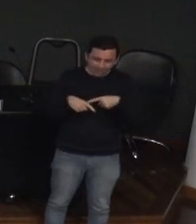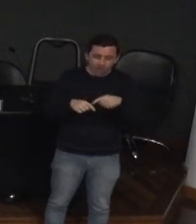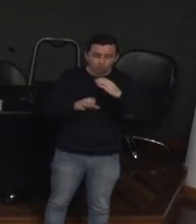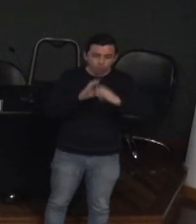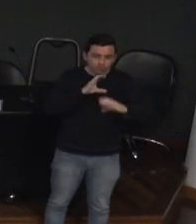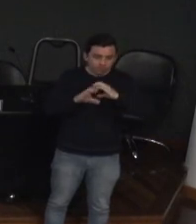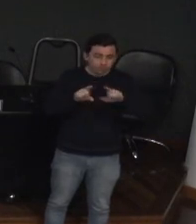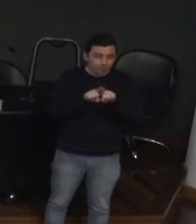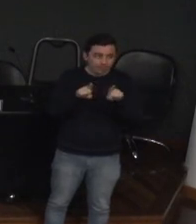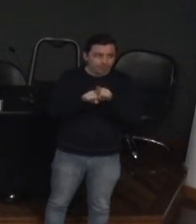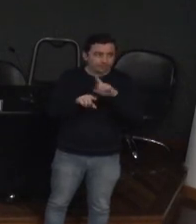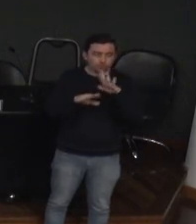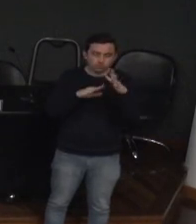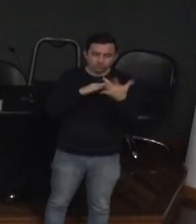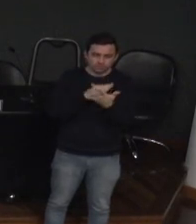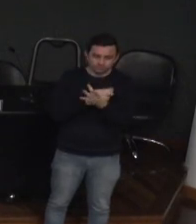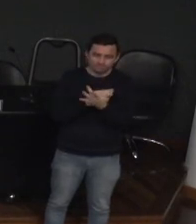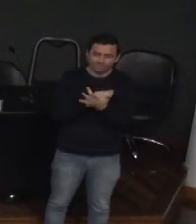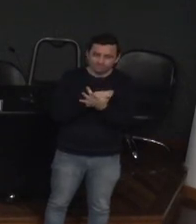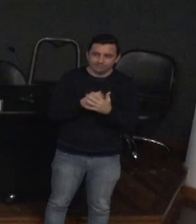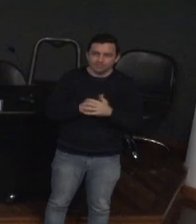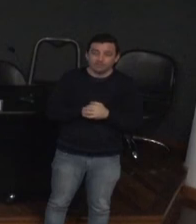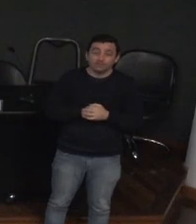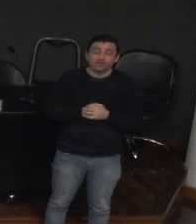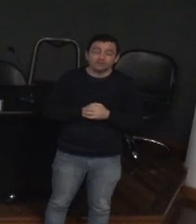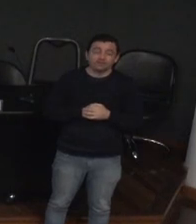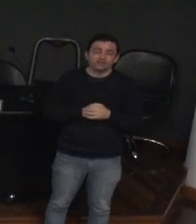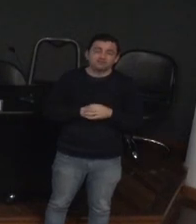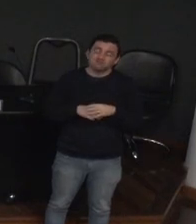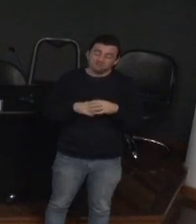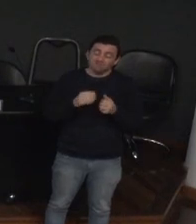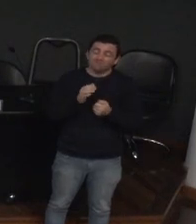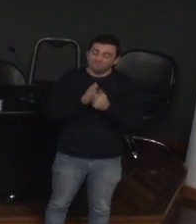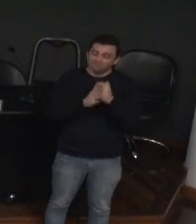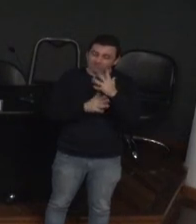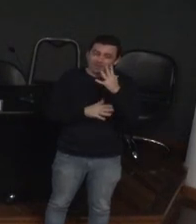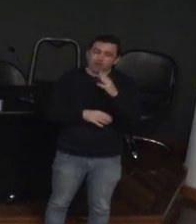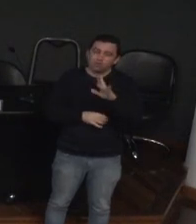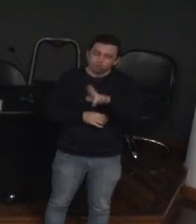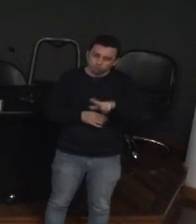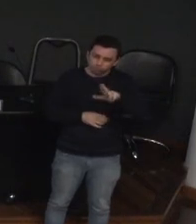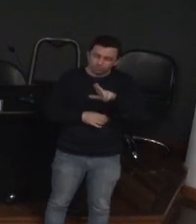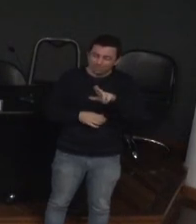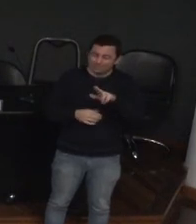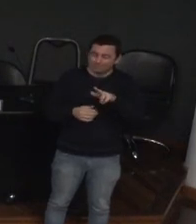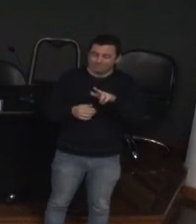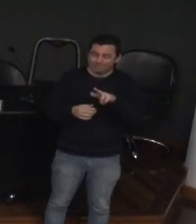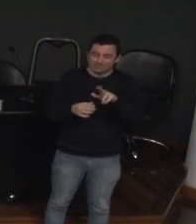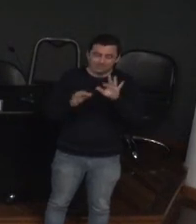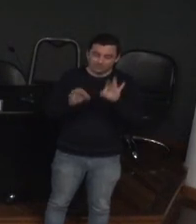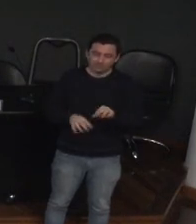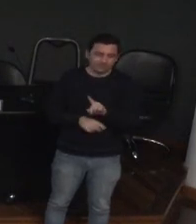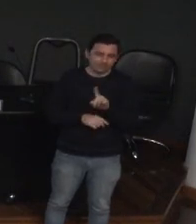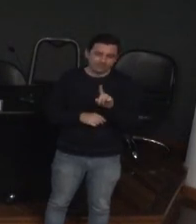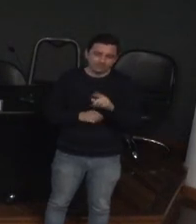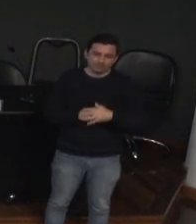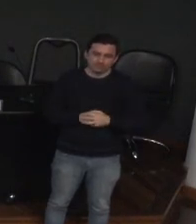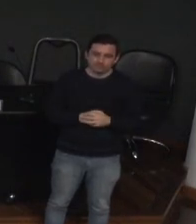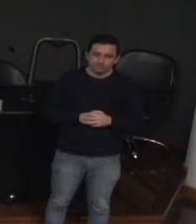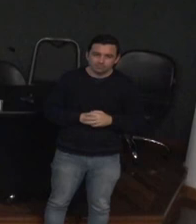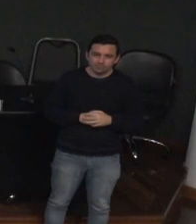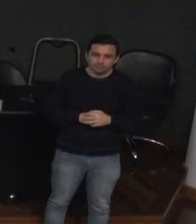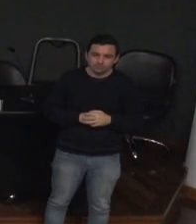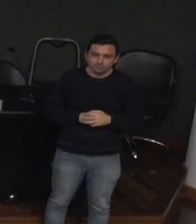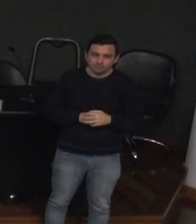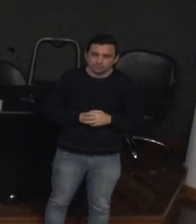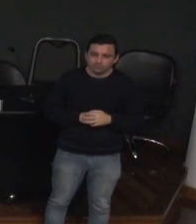redes sociais. Né? E vamos colocar um parênteses que muitas vezes são utilizados indevidamente, em épocas oportunas.